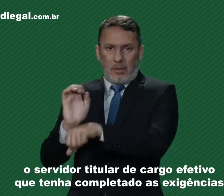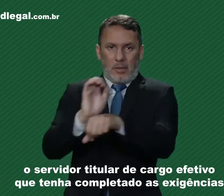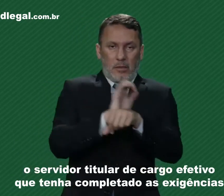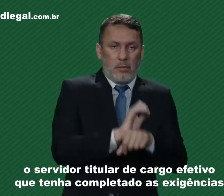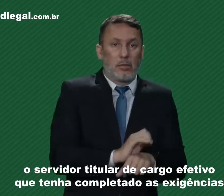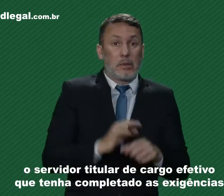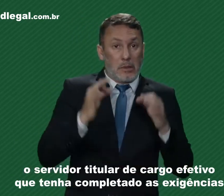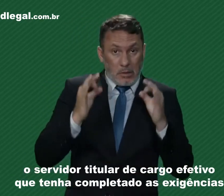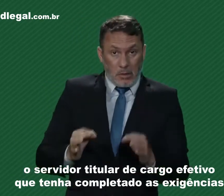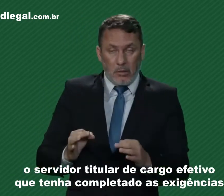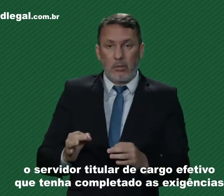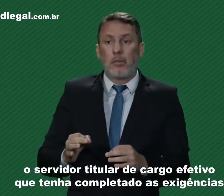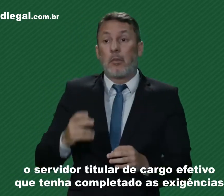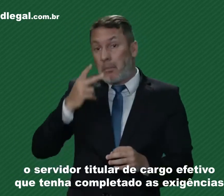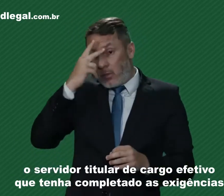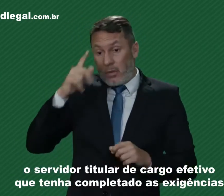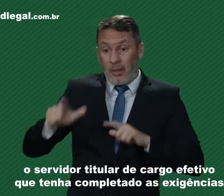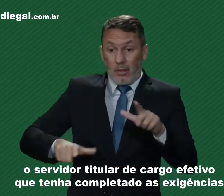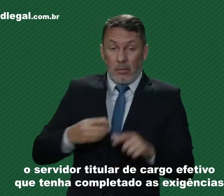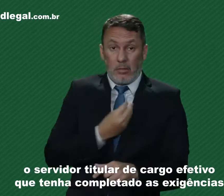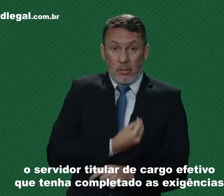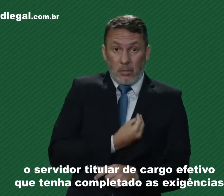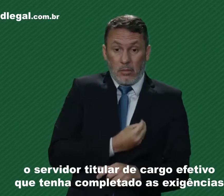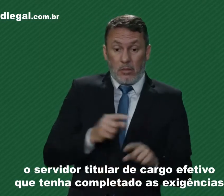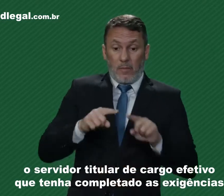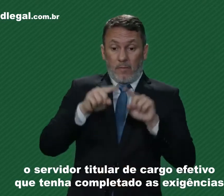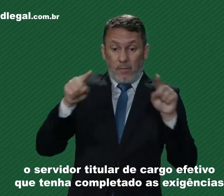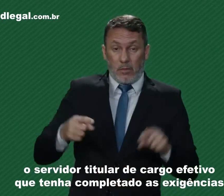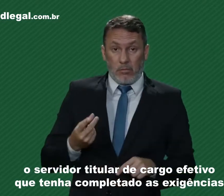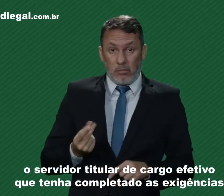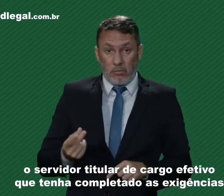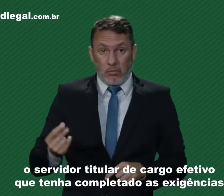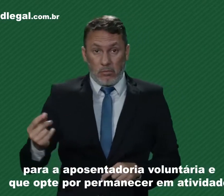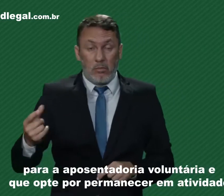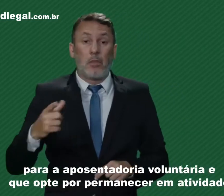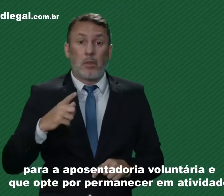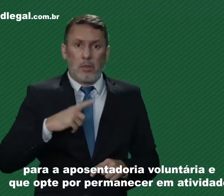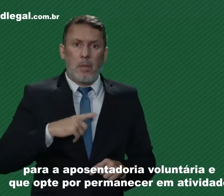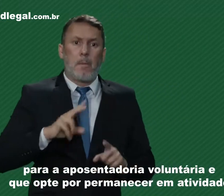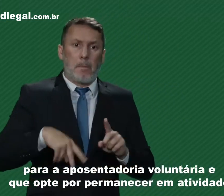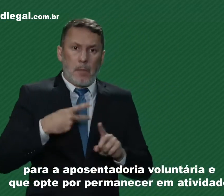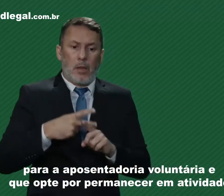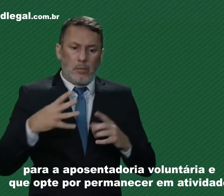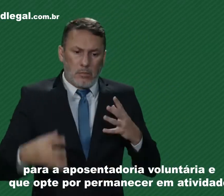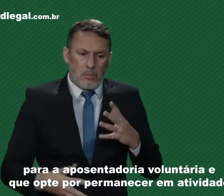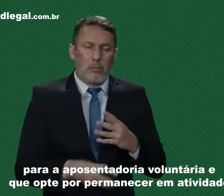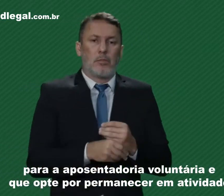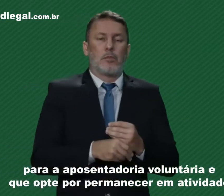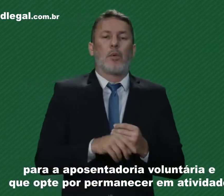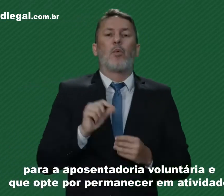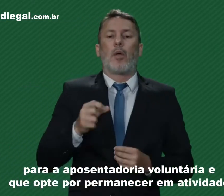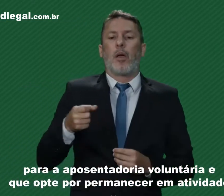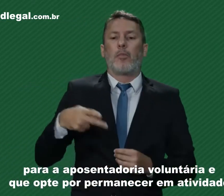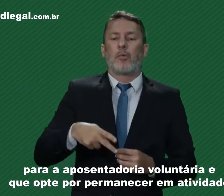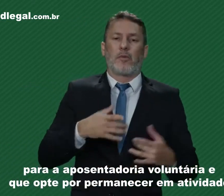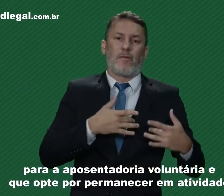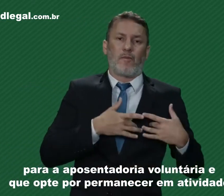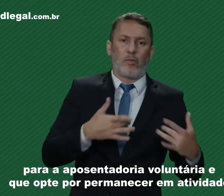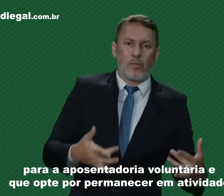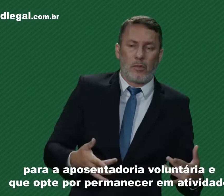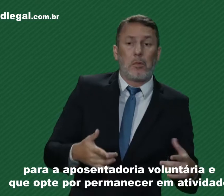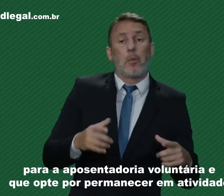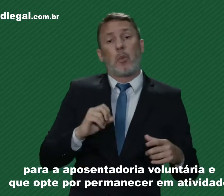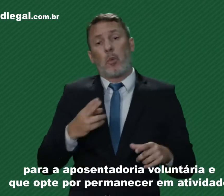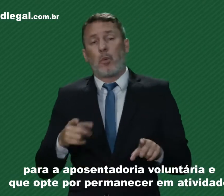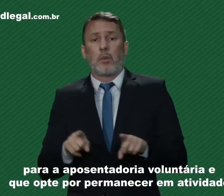federativo, o servidor titular de cargo efetivo que tenha complementado as exigências para a aposentadoria voluntária e que opte